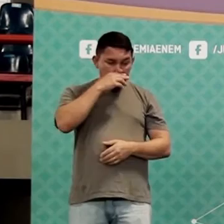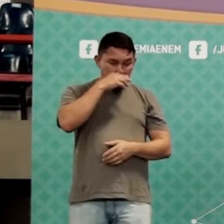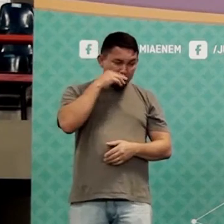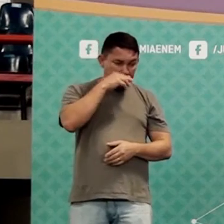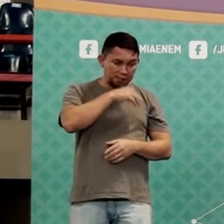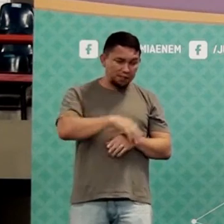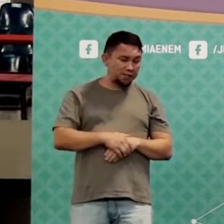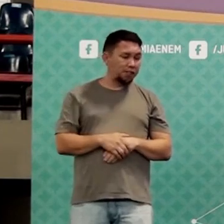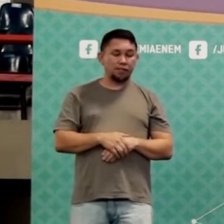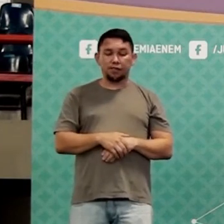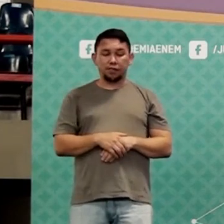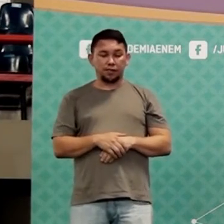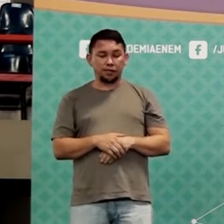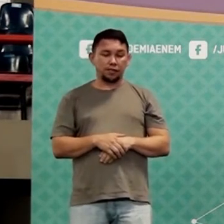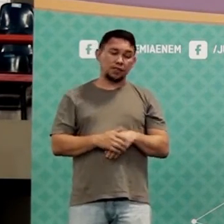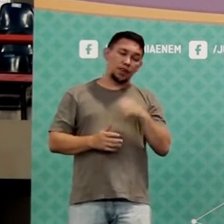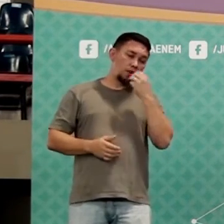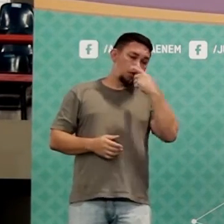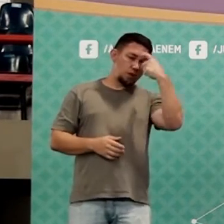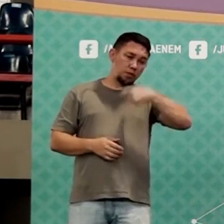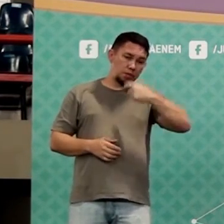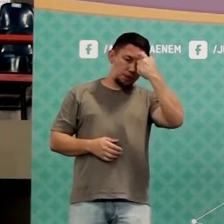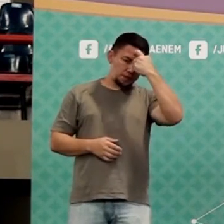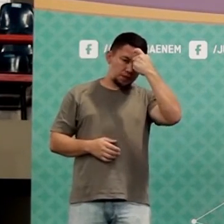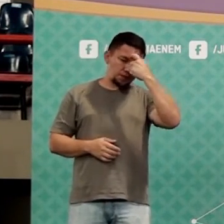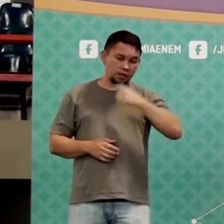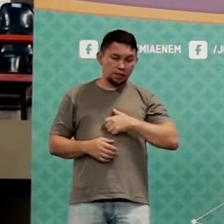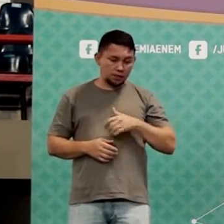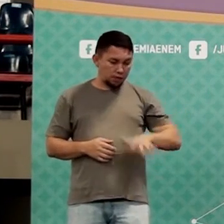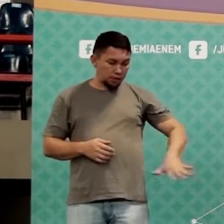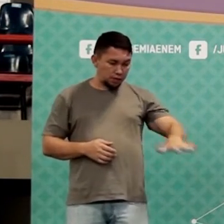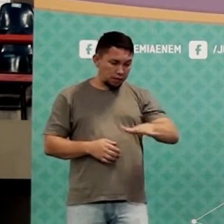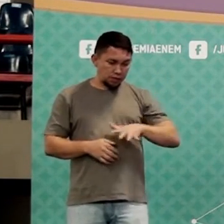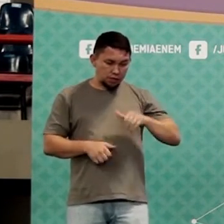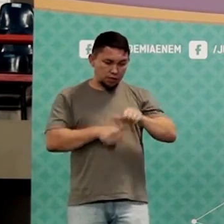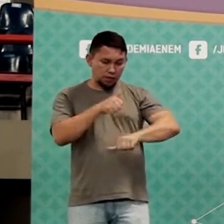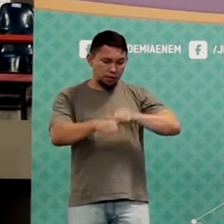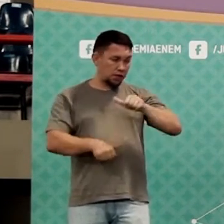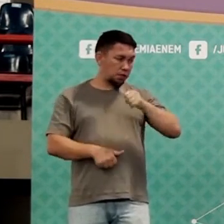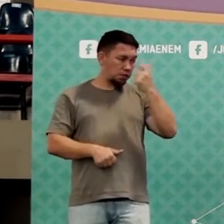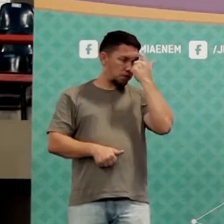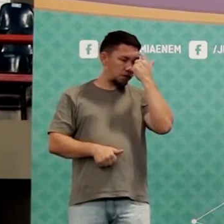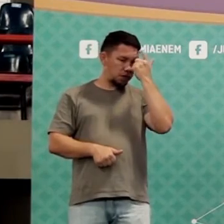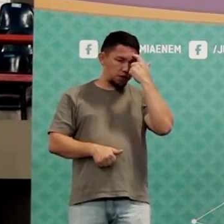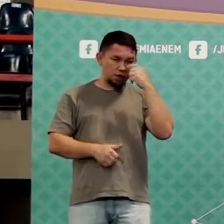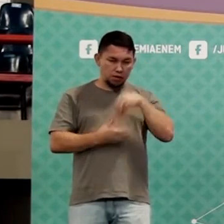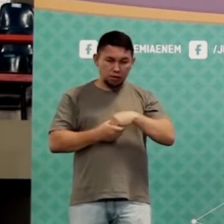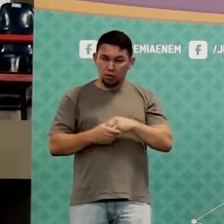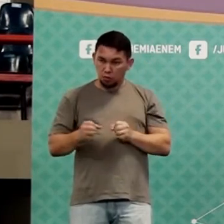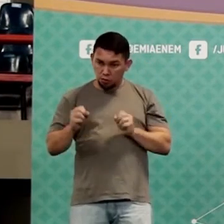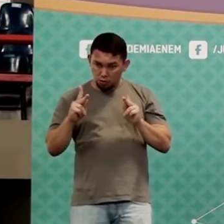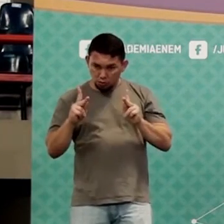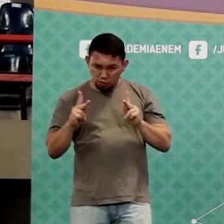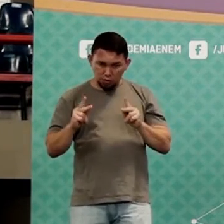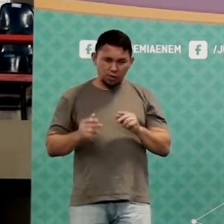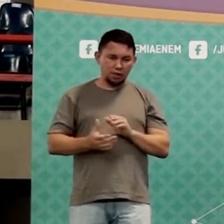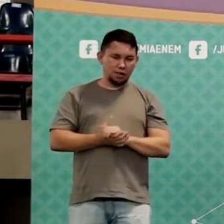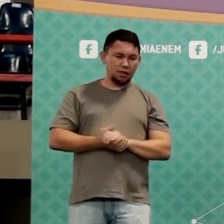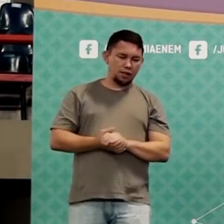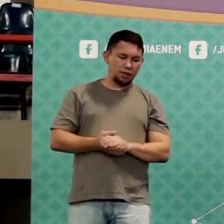gente é só menino bom. Aí a sociedade vai mudando as nossas ideias. Beleza?